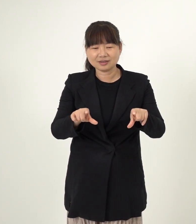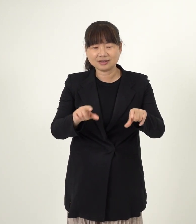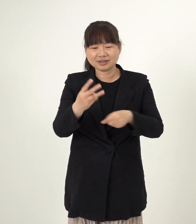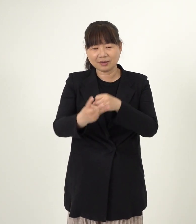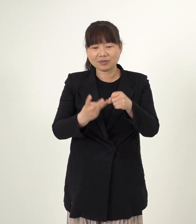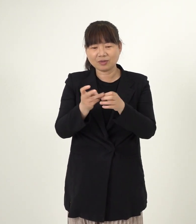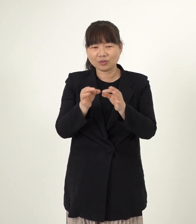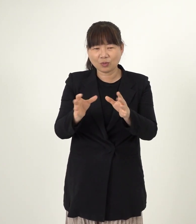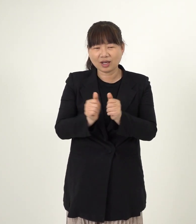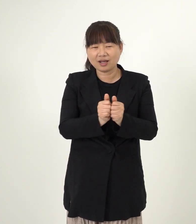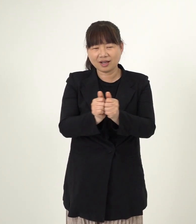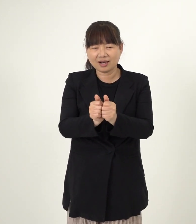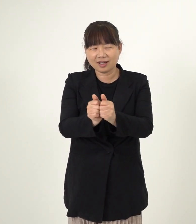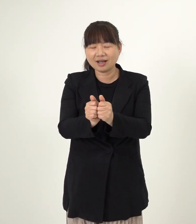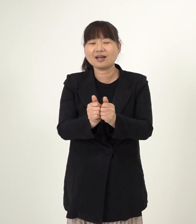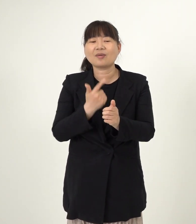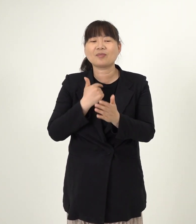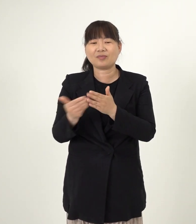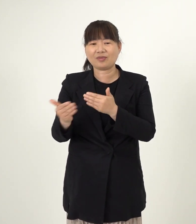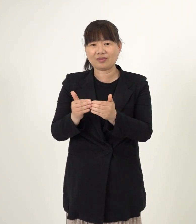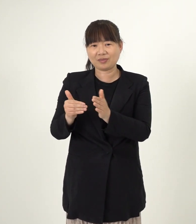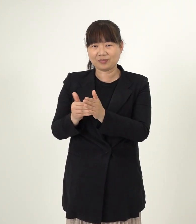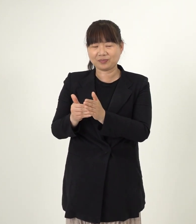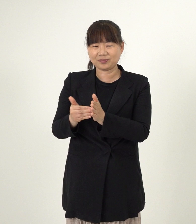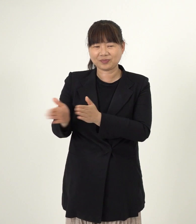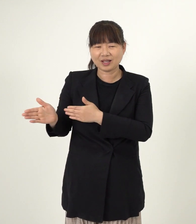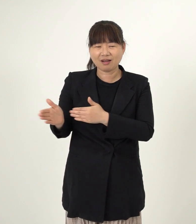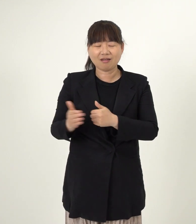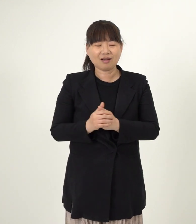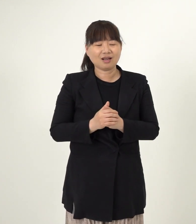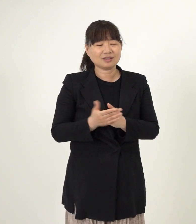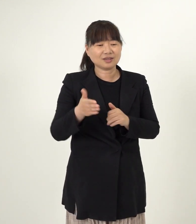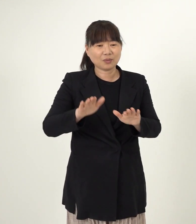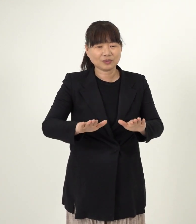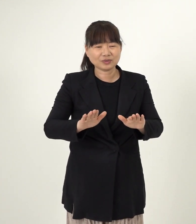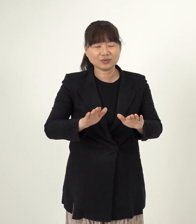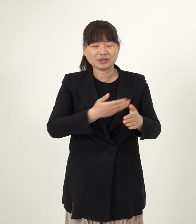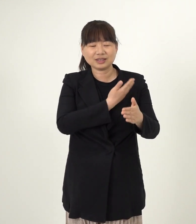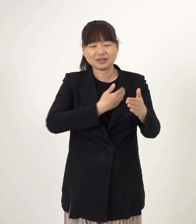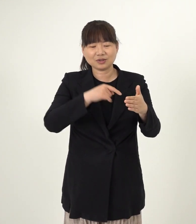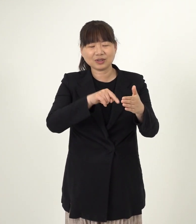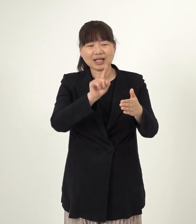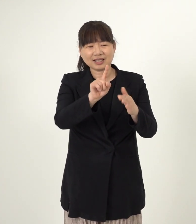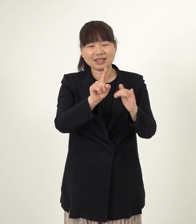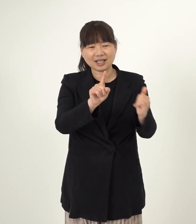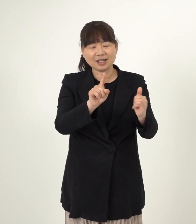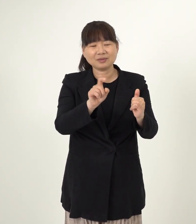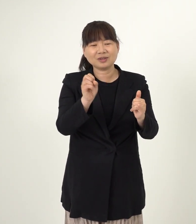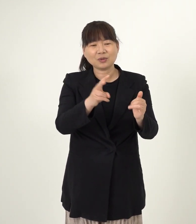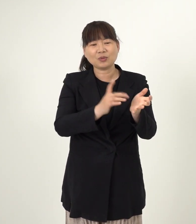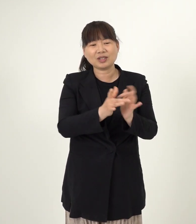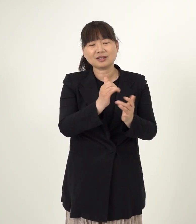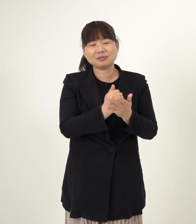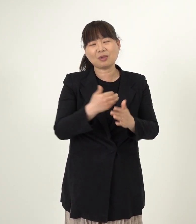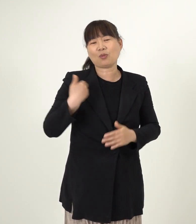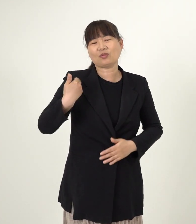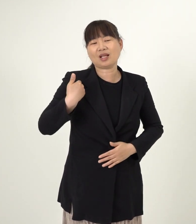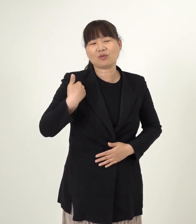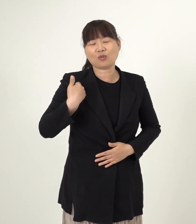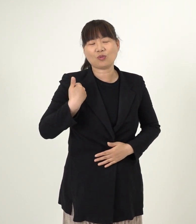오늘 우리는 또 그 제자 중에 한 사람이 무너지는 것을 예수님이 가장 가까이서 지켜보고